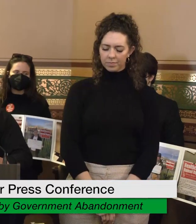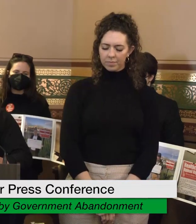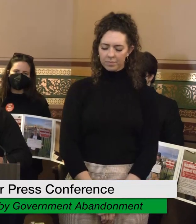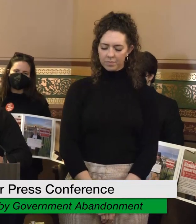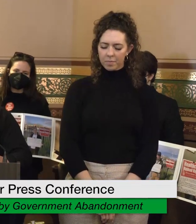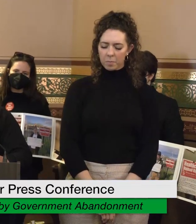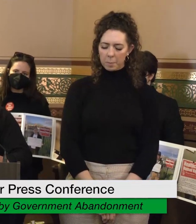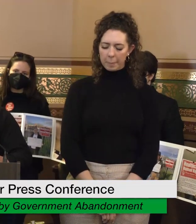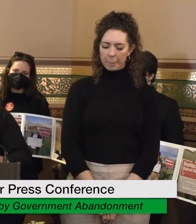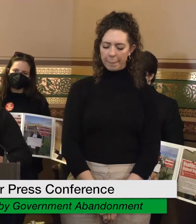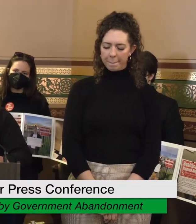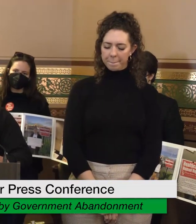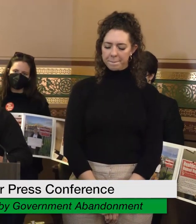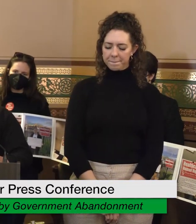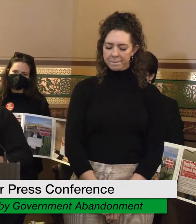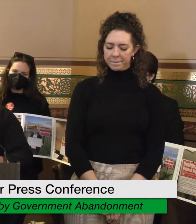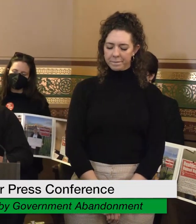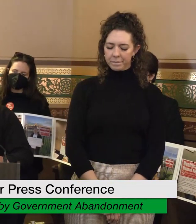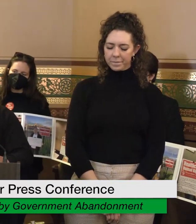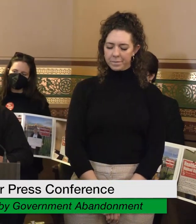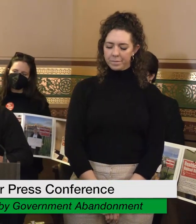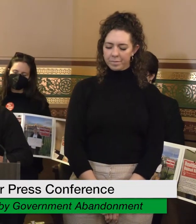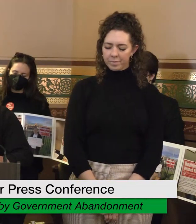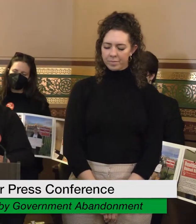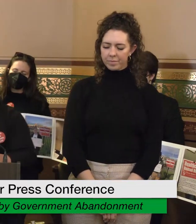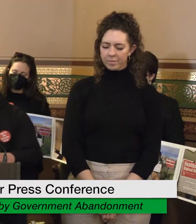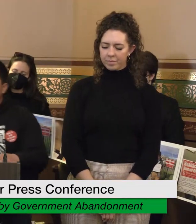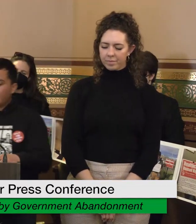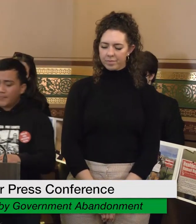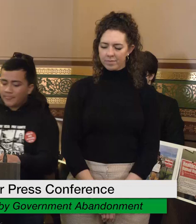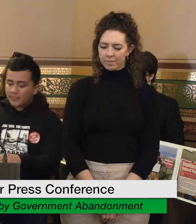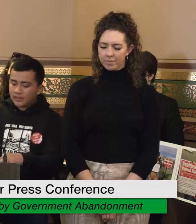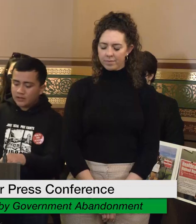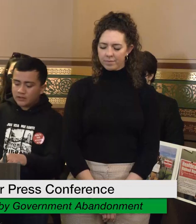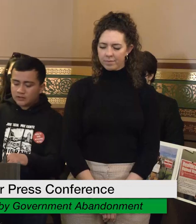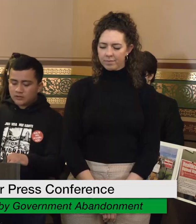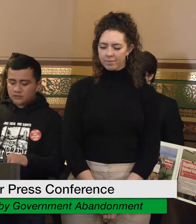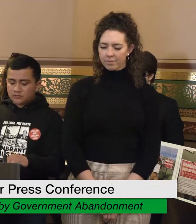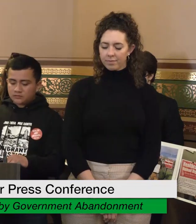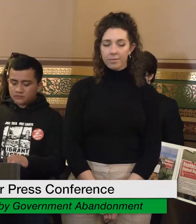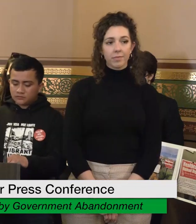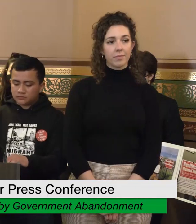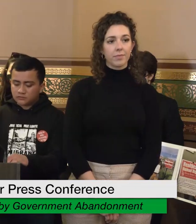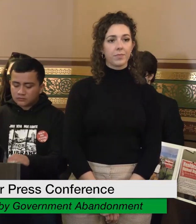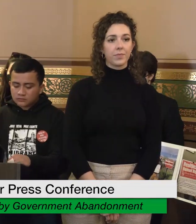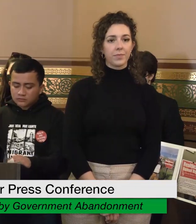muchos compas trabajando en Vermont, este sueño aún sigue vivo.